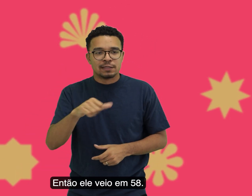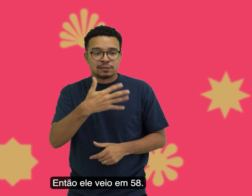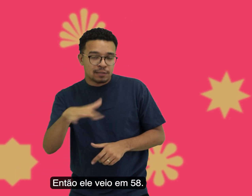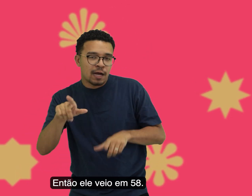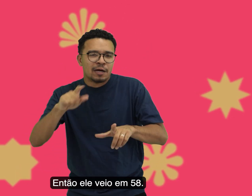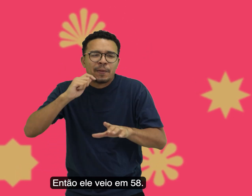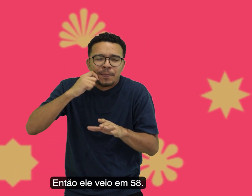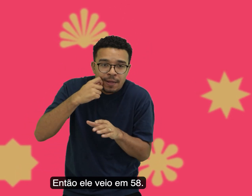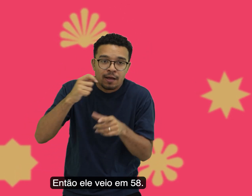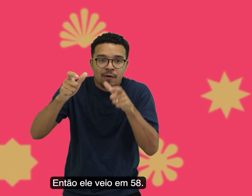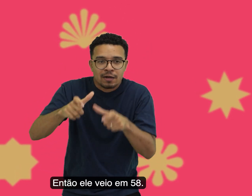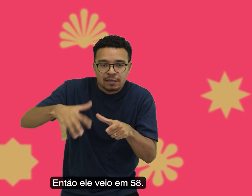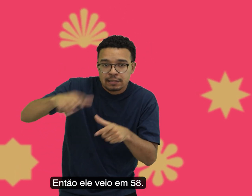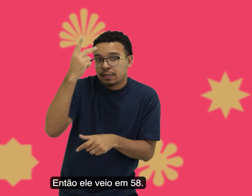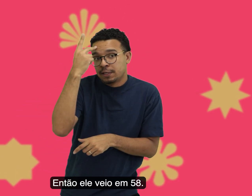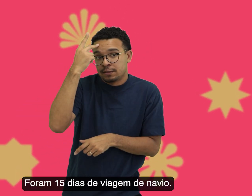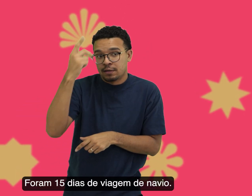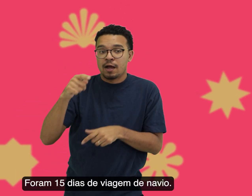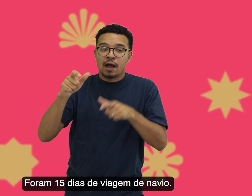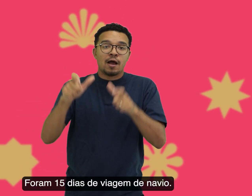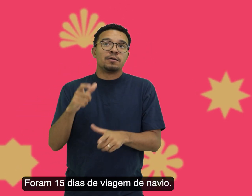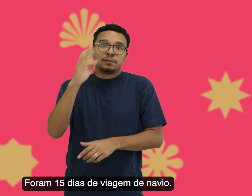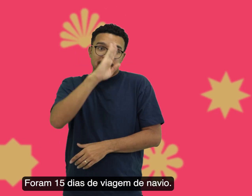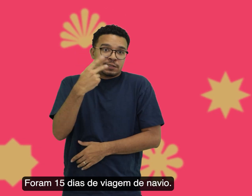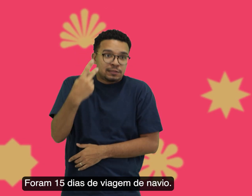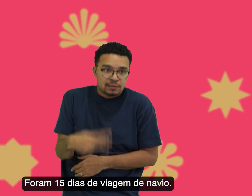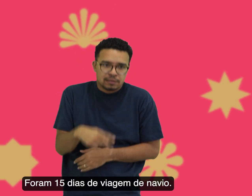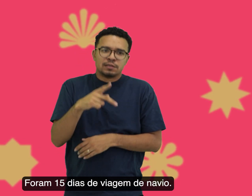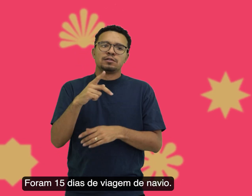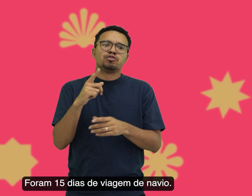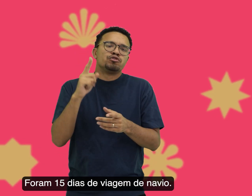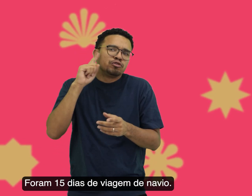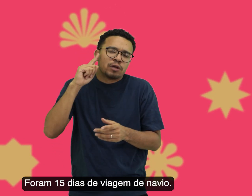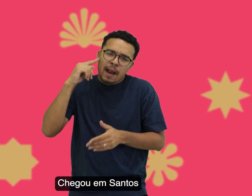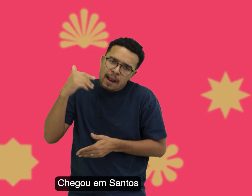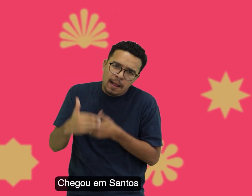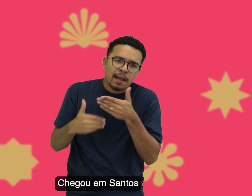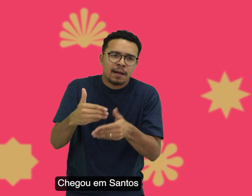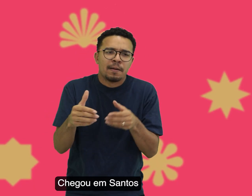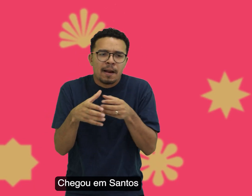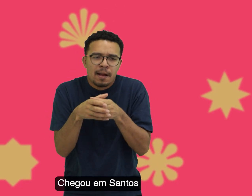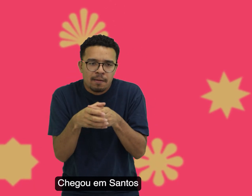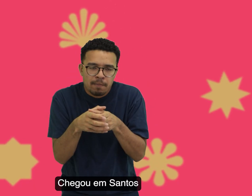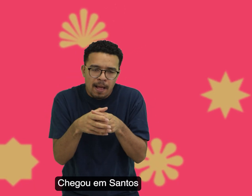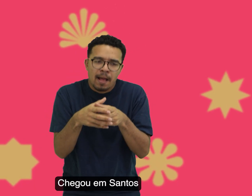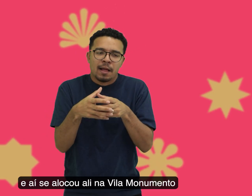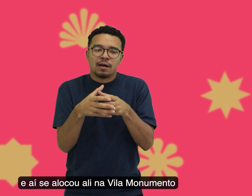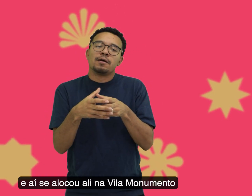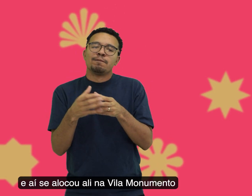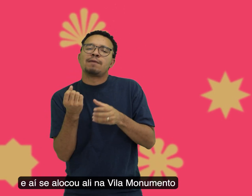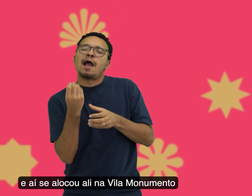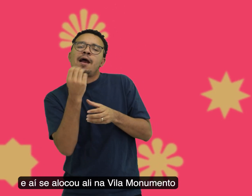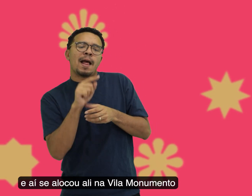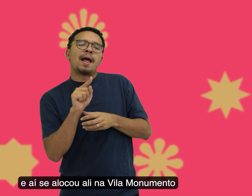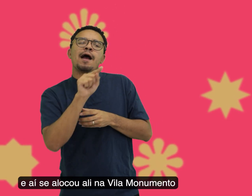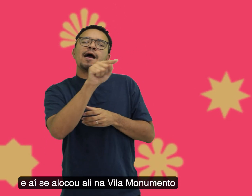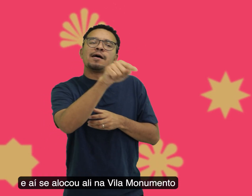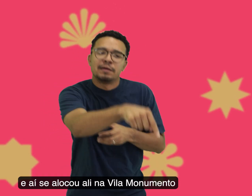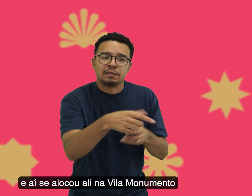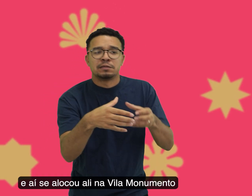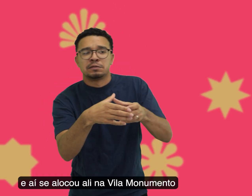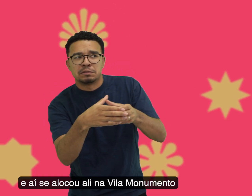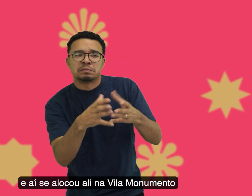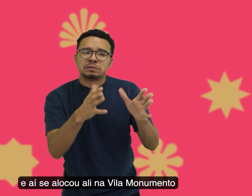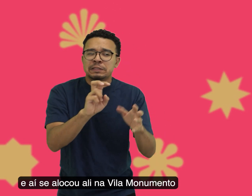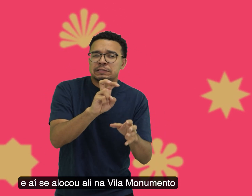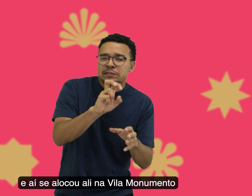Brasil. Então, ele veio em 58, né? Foram 15 dias de viagem de navio. Chegou em Santos. E aí,